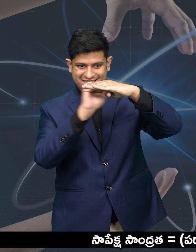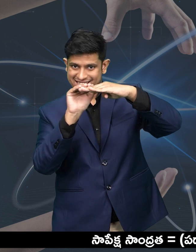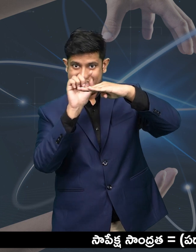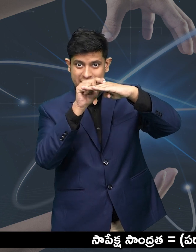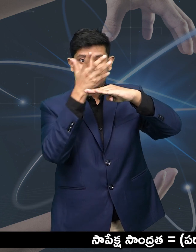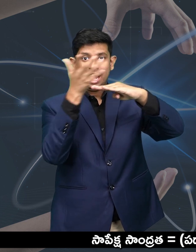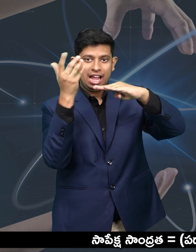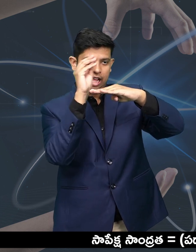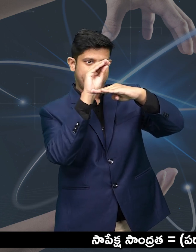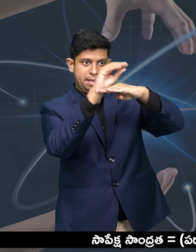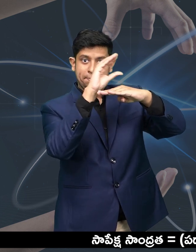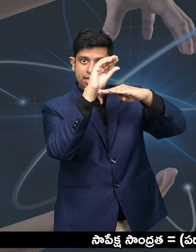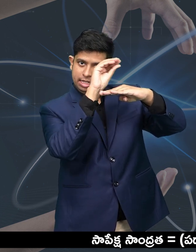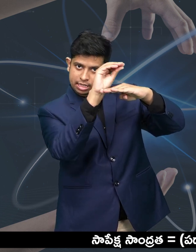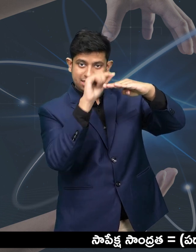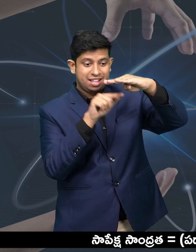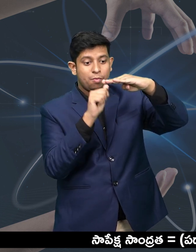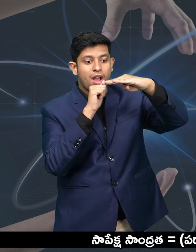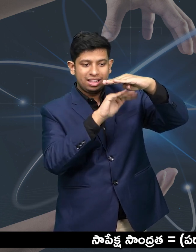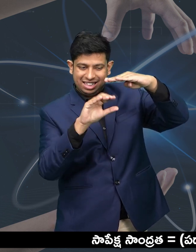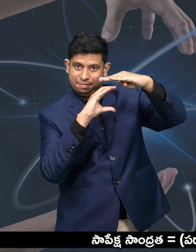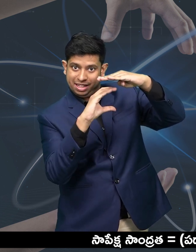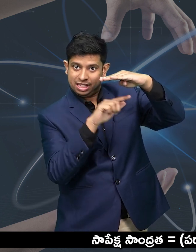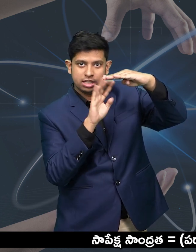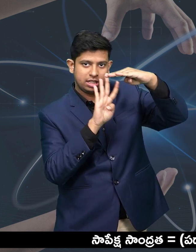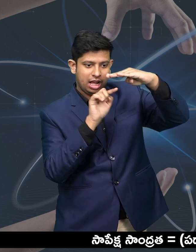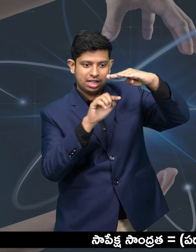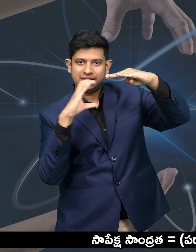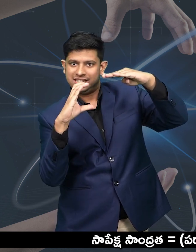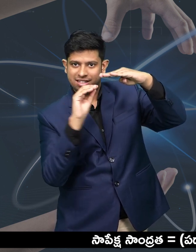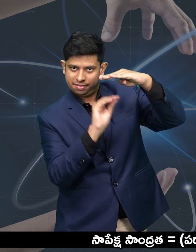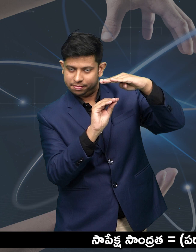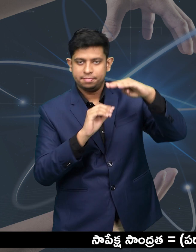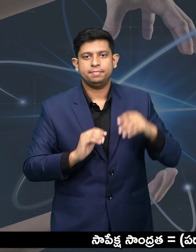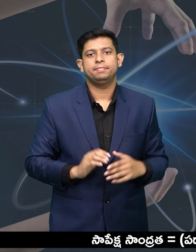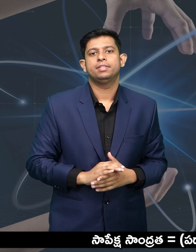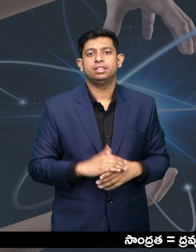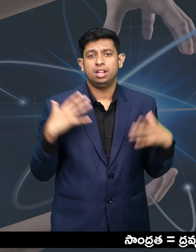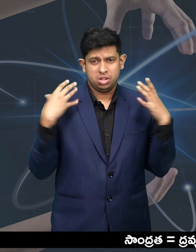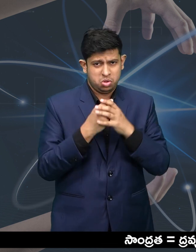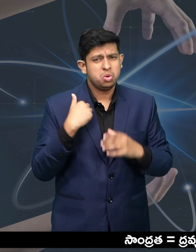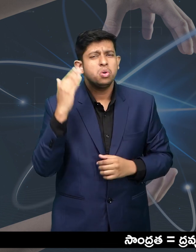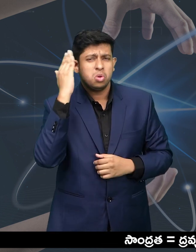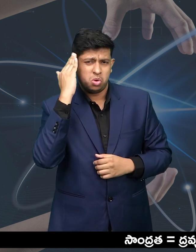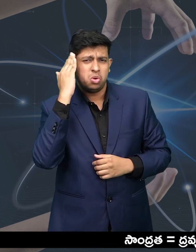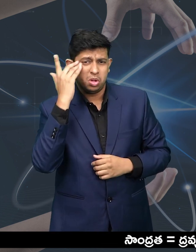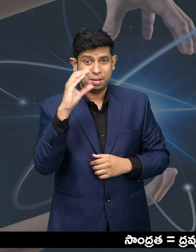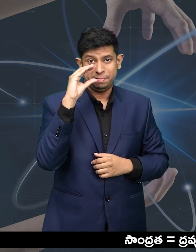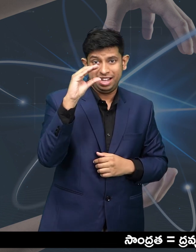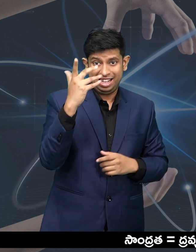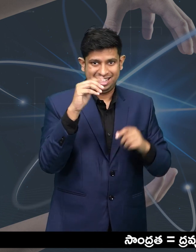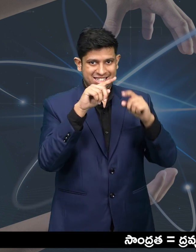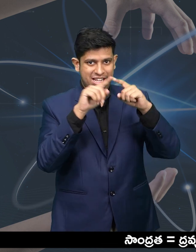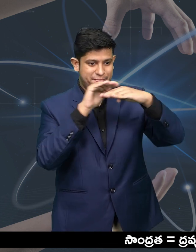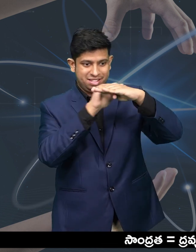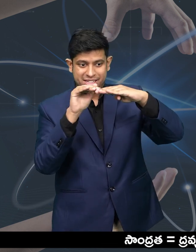= పదార్థం యొక్క సాంద్రత బై నీటి సాంద్రత 4 డిగ్రీ C వద్ద. సాంద్రత